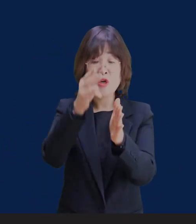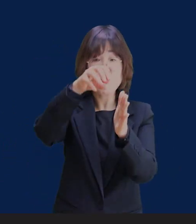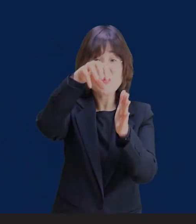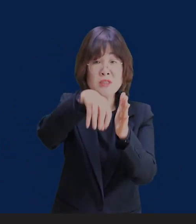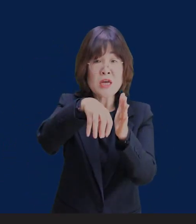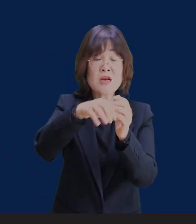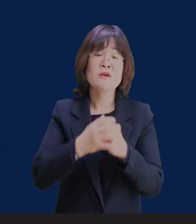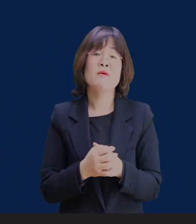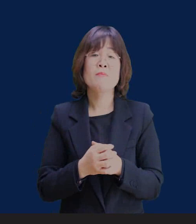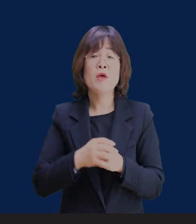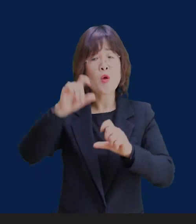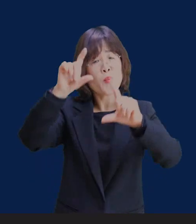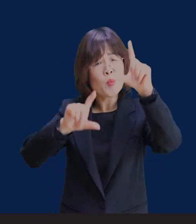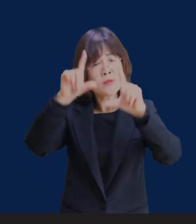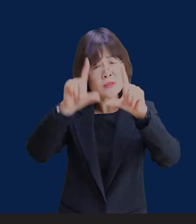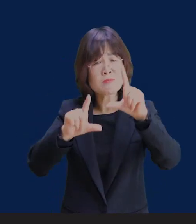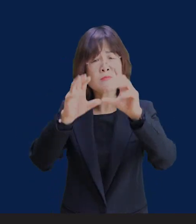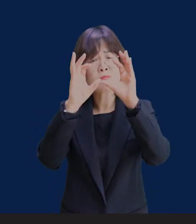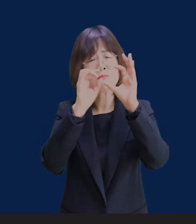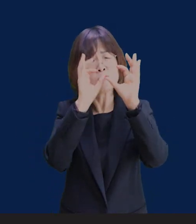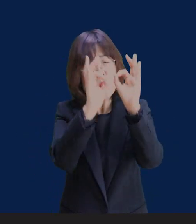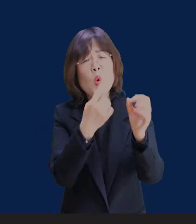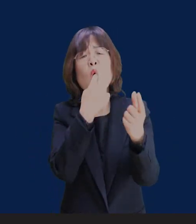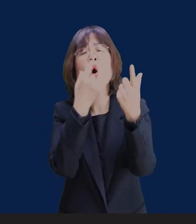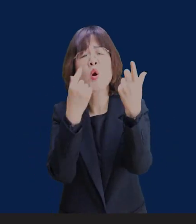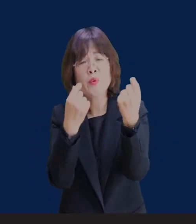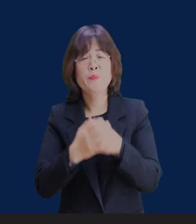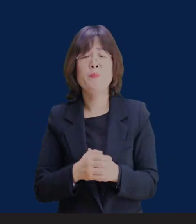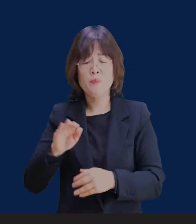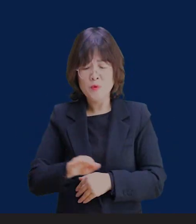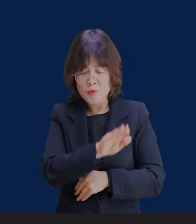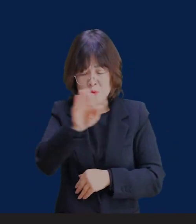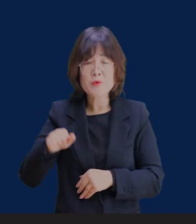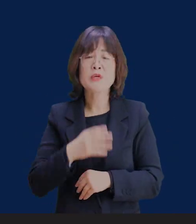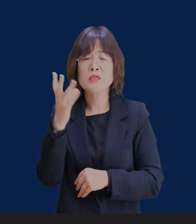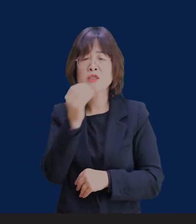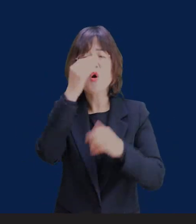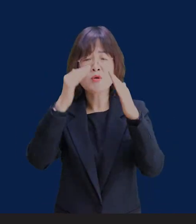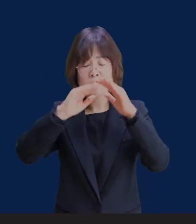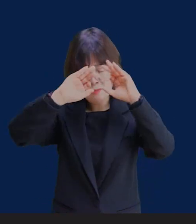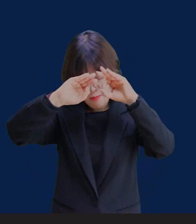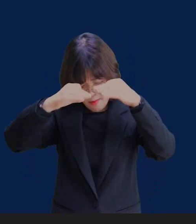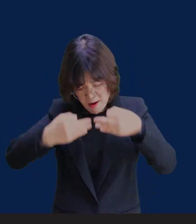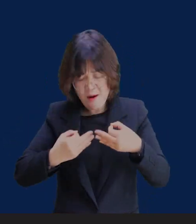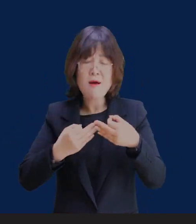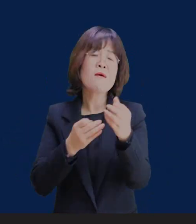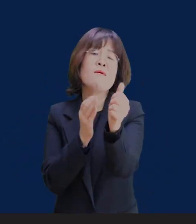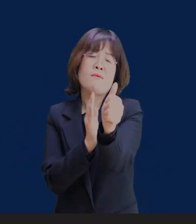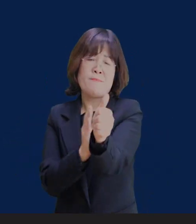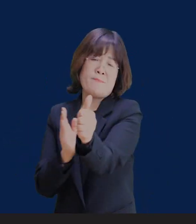시간 예루살렘의 현실의 모습을 바라보신 것처럼 이 시간 우리의